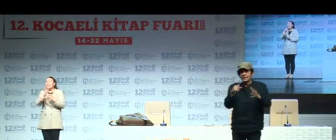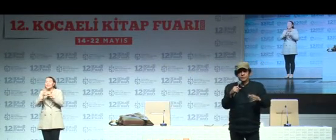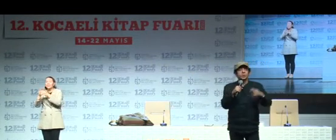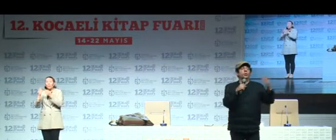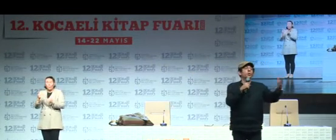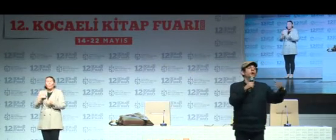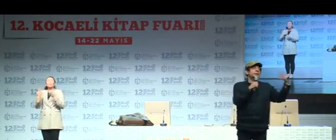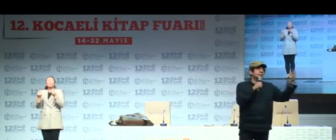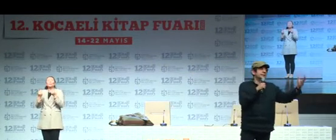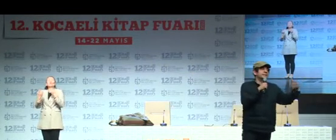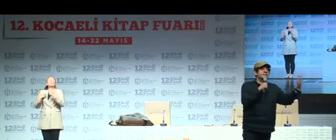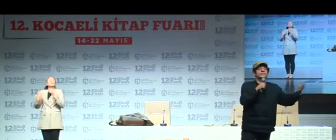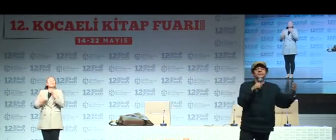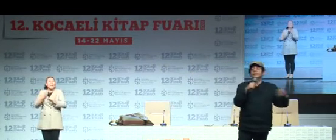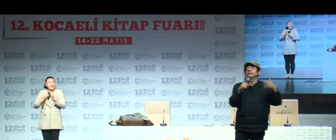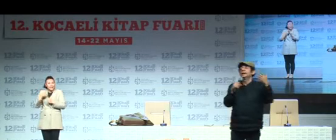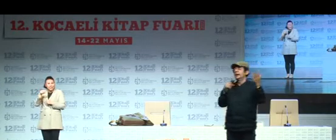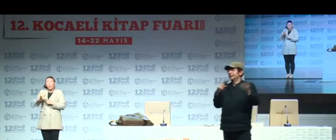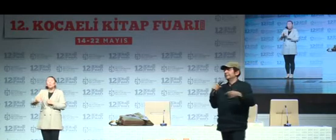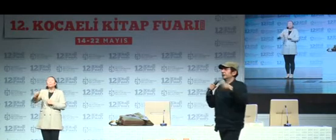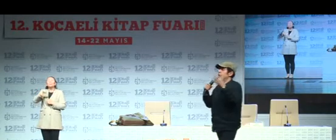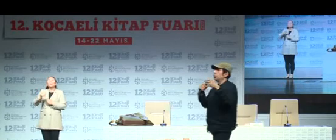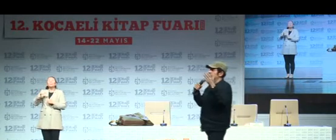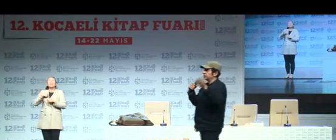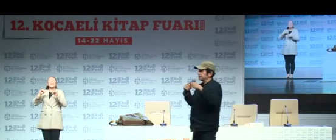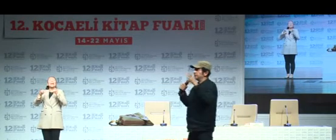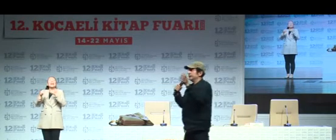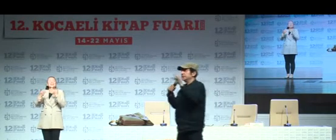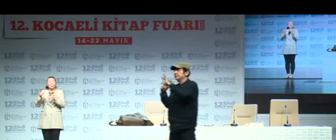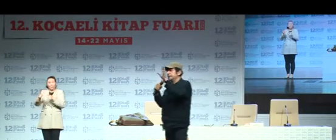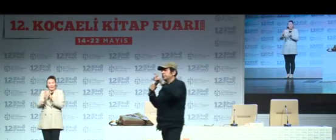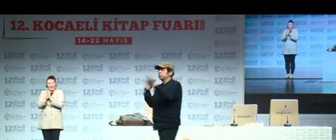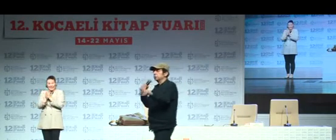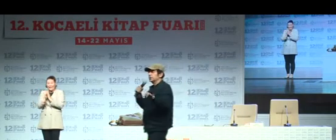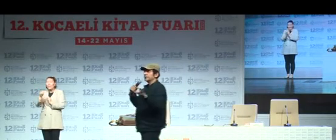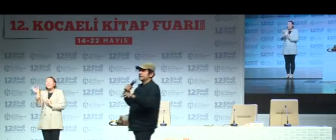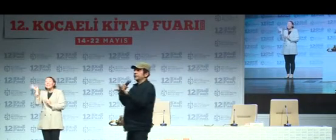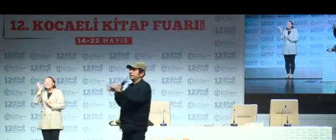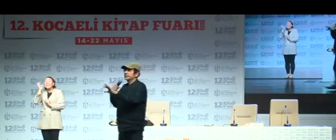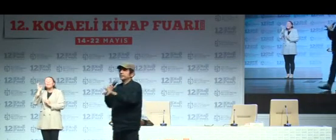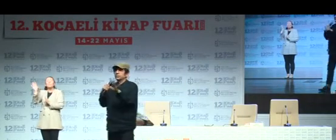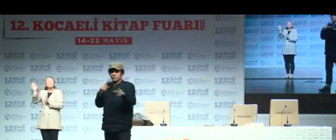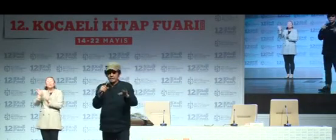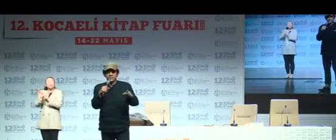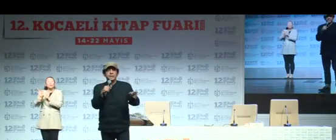çok eğlendiriyor. O seslendirmenin altına o kitap dinleme